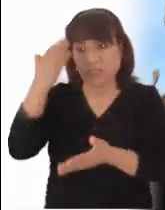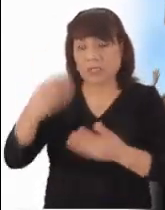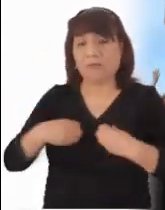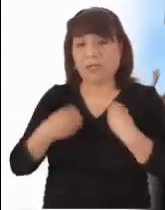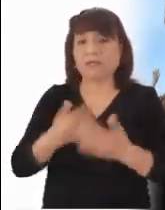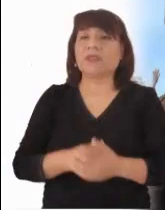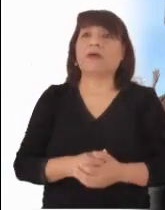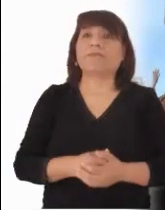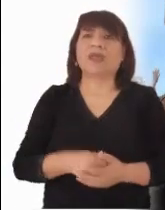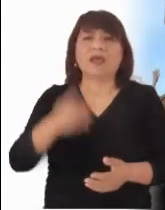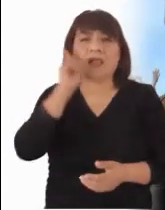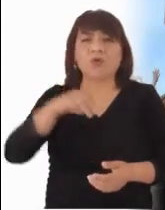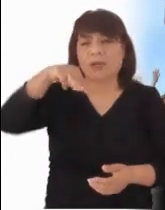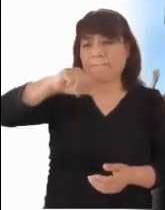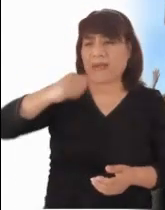vida.